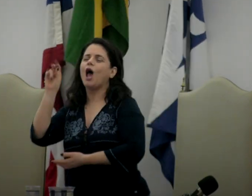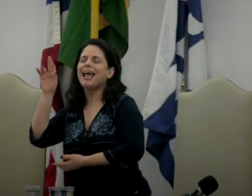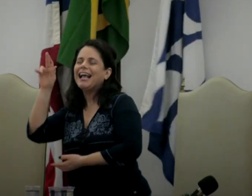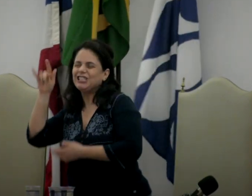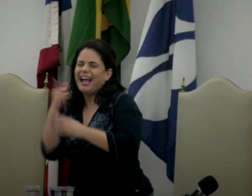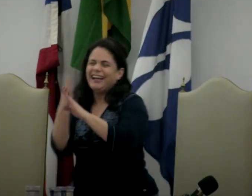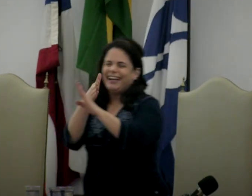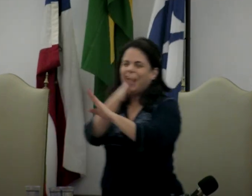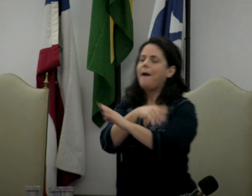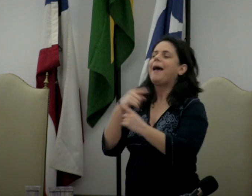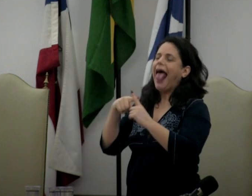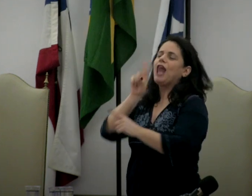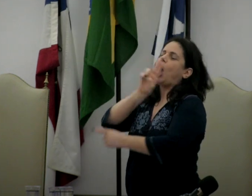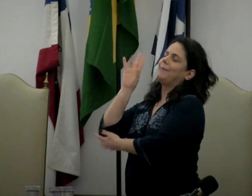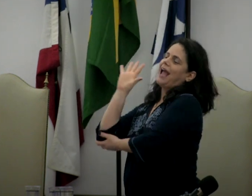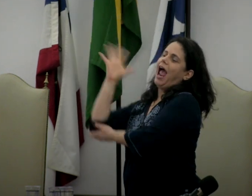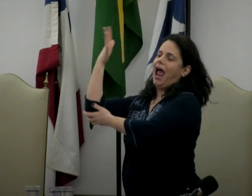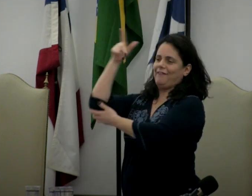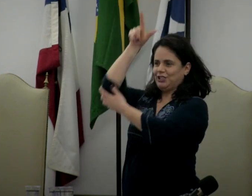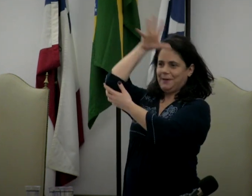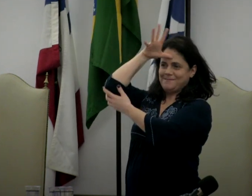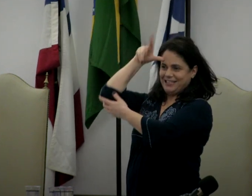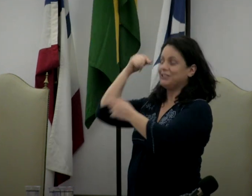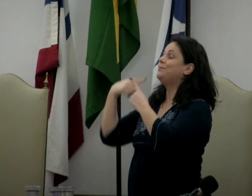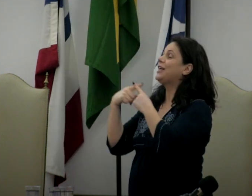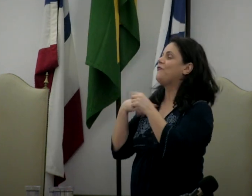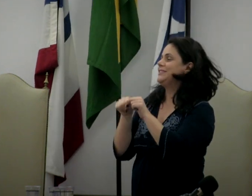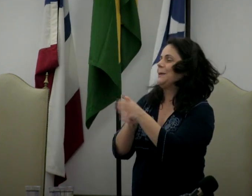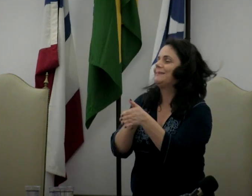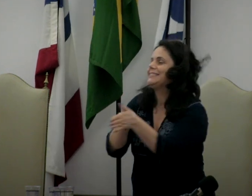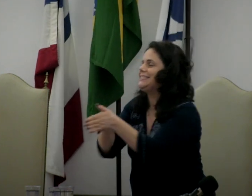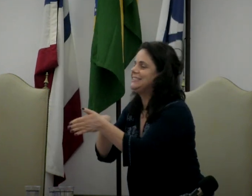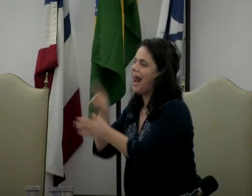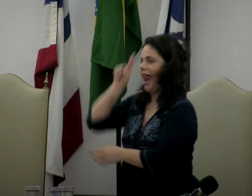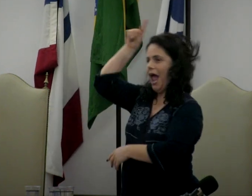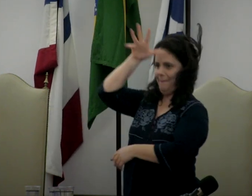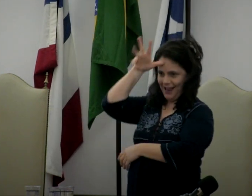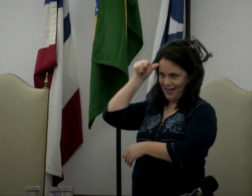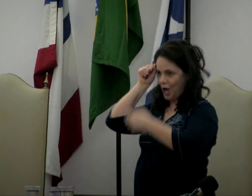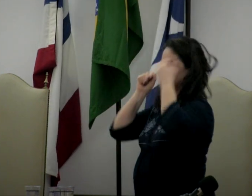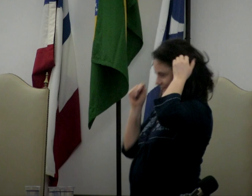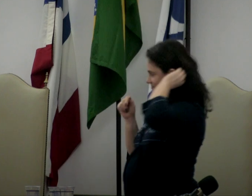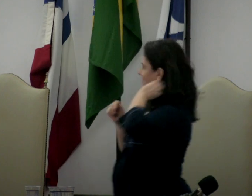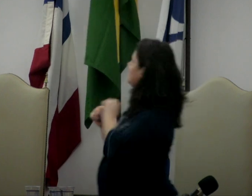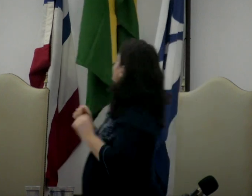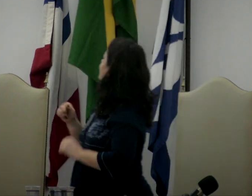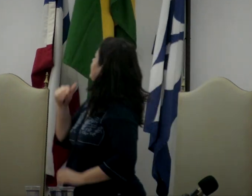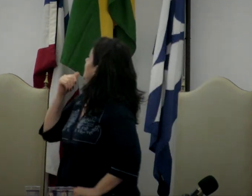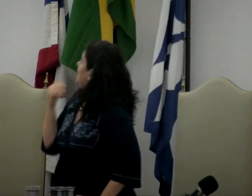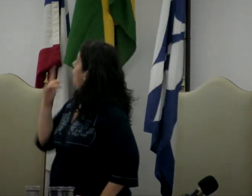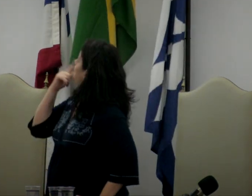nome verdadeiro dela. Eu estou usando a Livre História Régia para poder... É o nome de uma árvore do Amazonas. Eu realizei minha pesquisa lá no Amazonas,